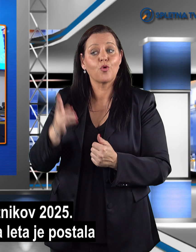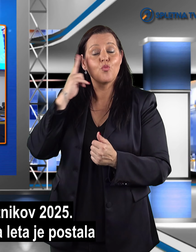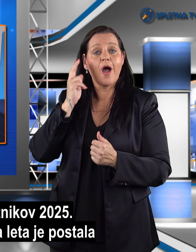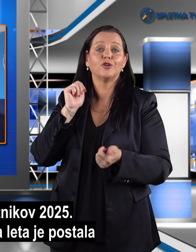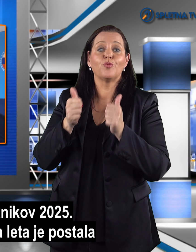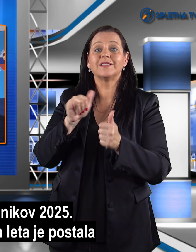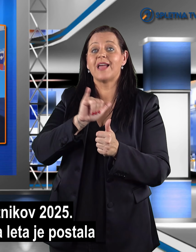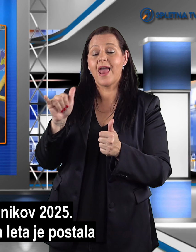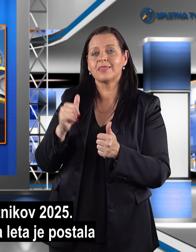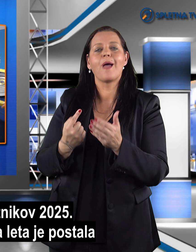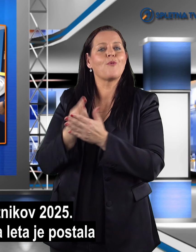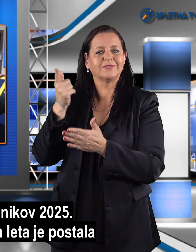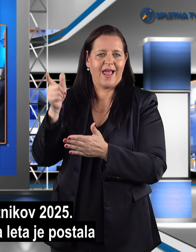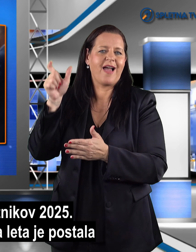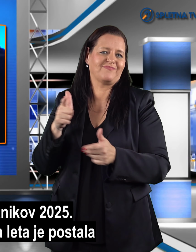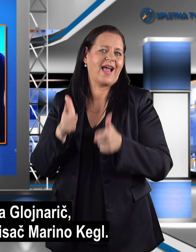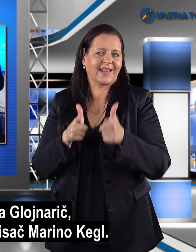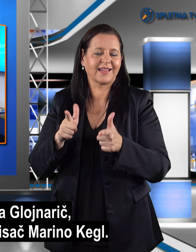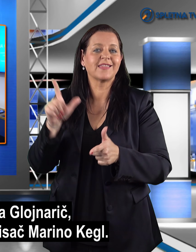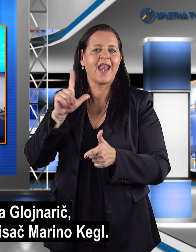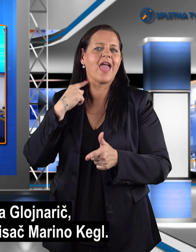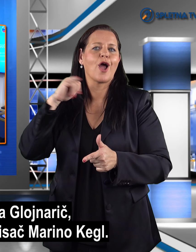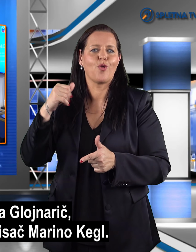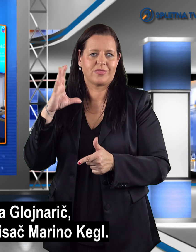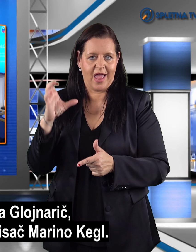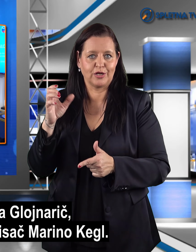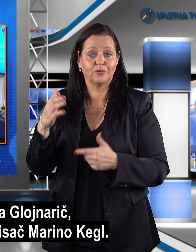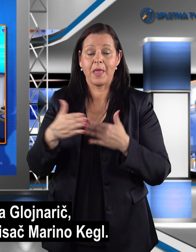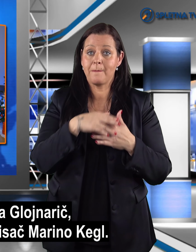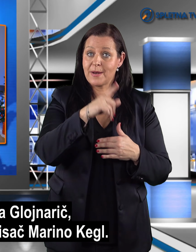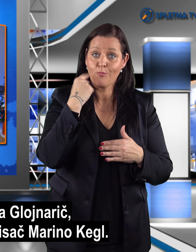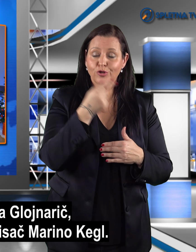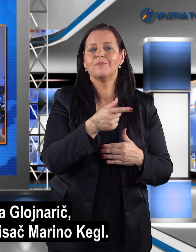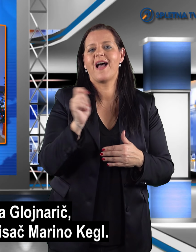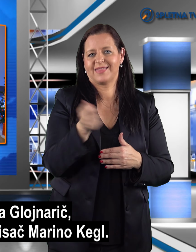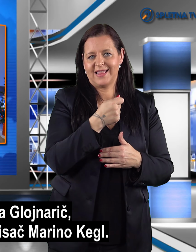Gluha športnica leta je postala atletinja Leja Glojnarič, pri moških pa tenisač Marino Kegel.